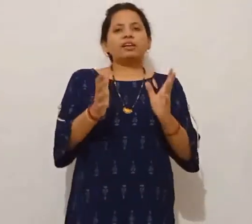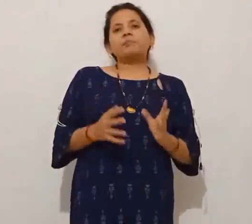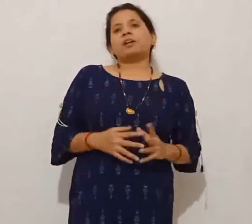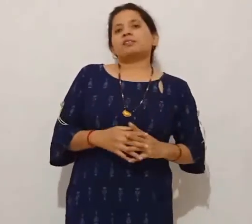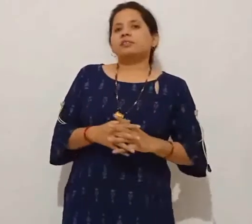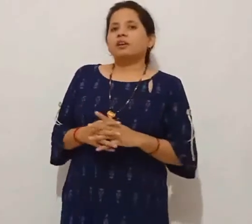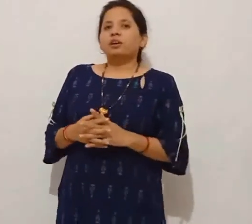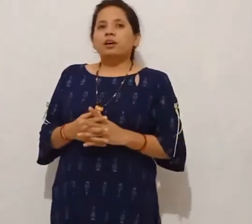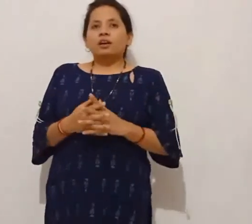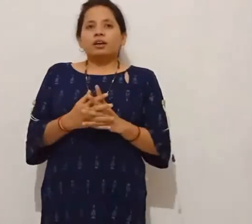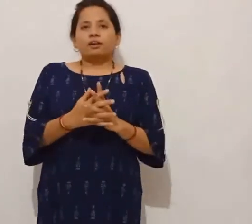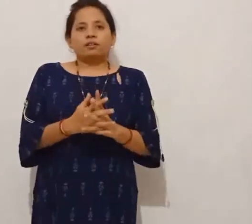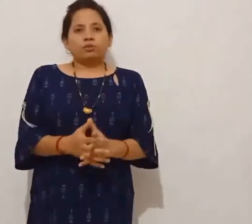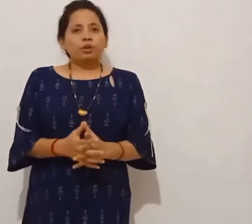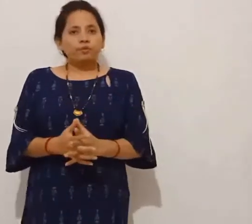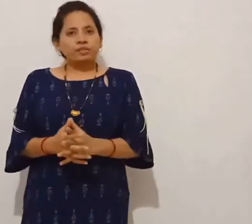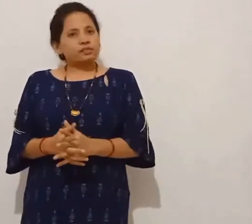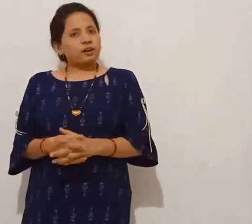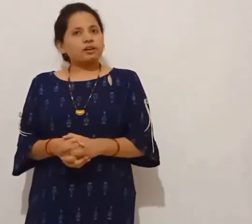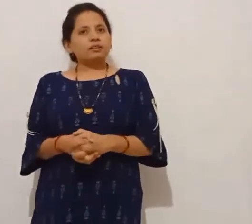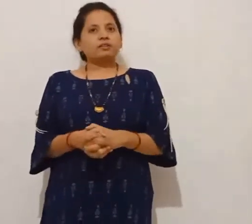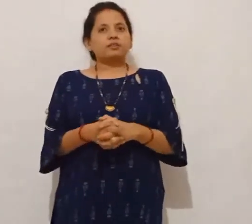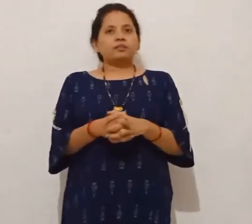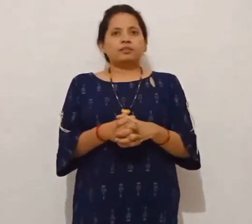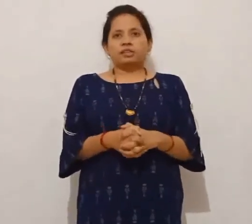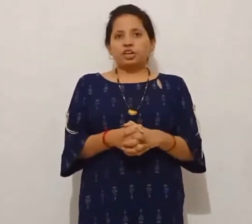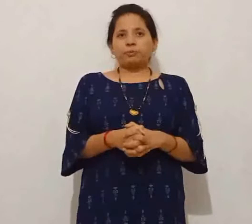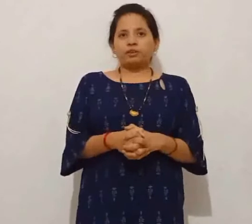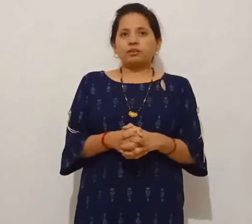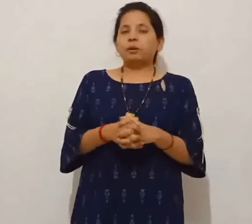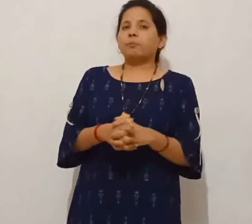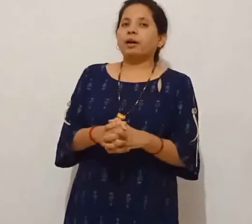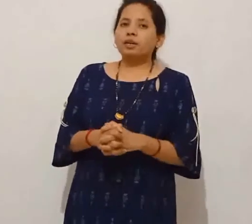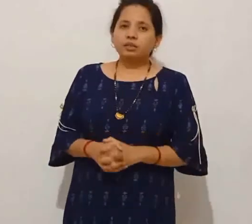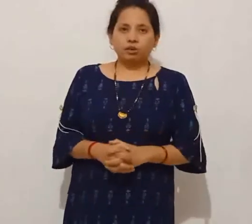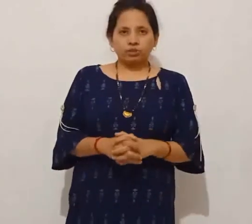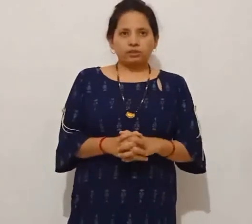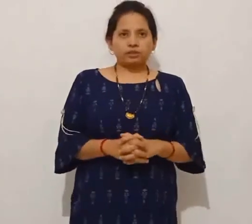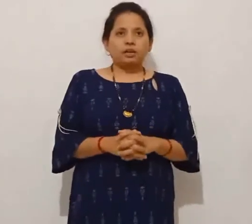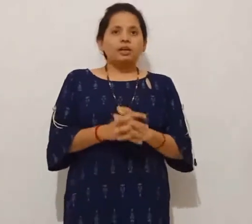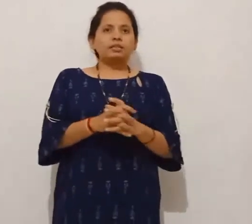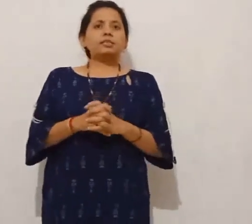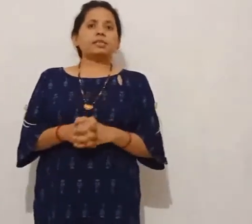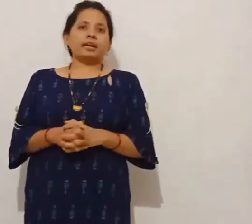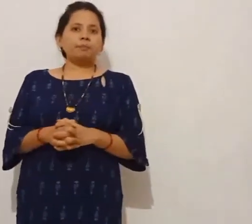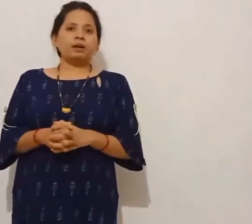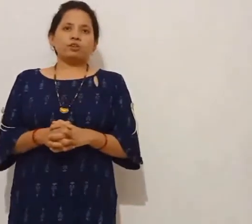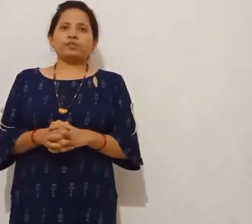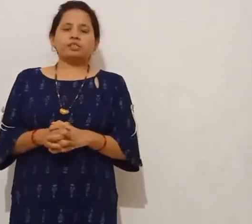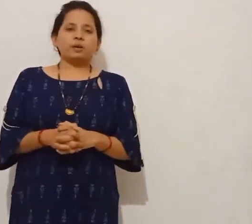वेलकम क्लास, टुडे वी विल स्टार्ट द चैप्टर मार्केट अराउंड अस। इट इज अ सेकंड पार्ट ऑफ दिस चैप्टर।